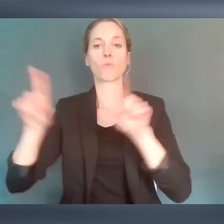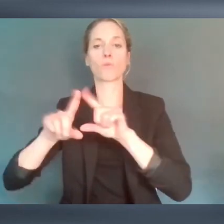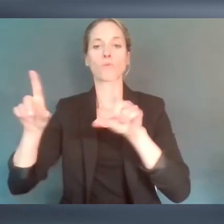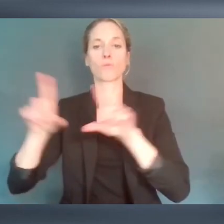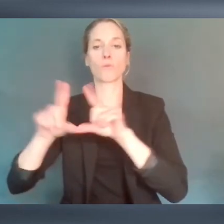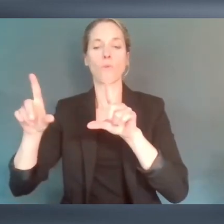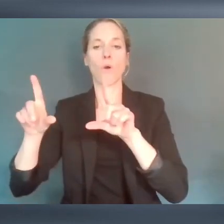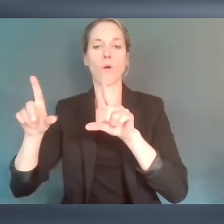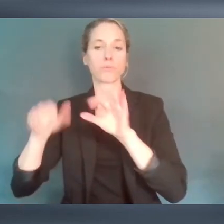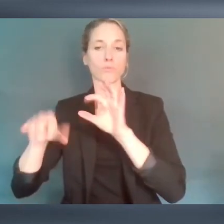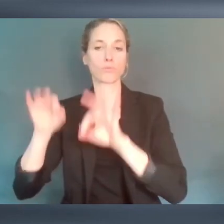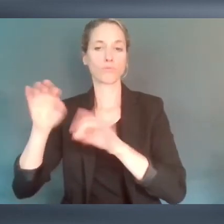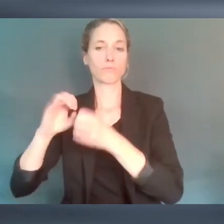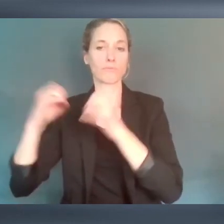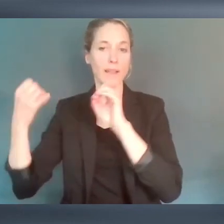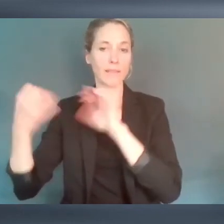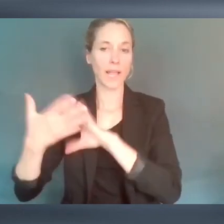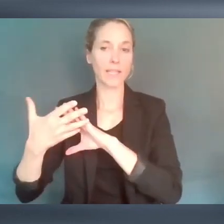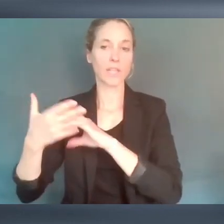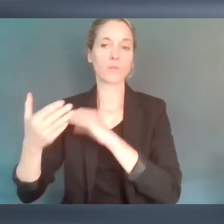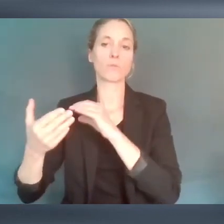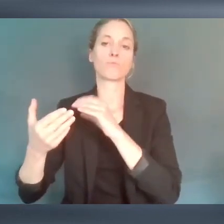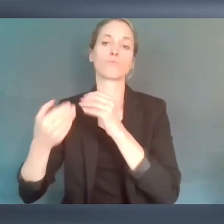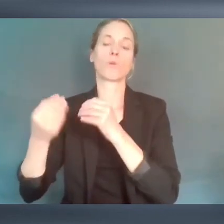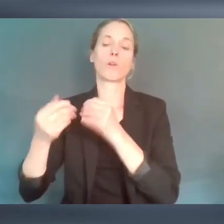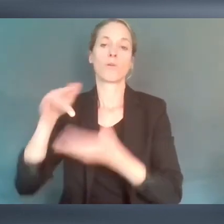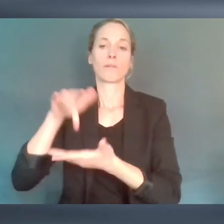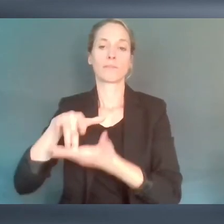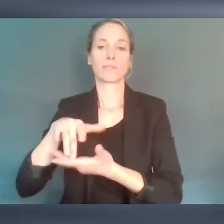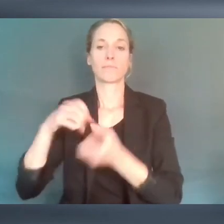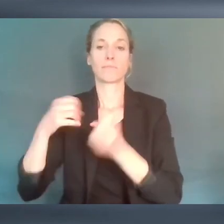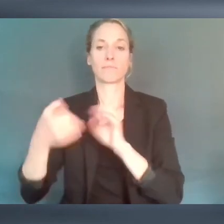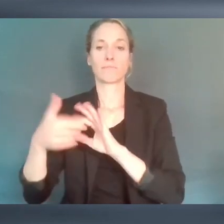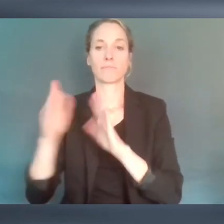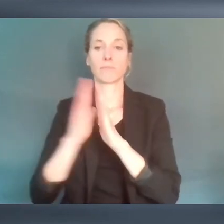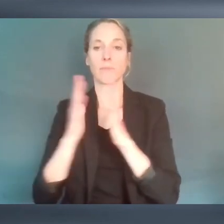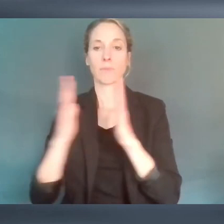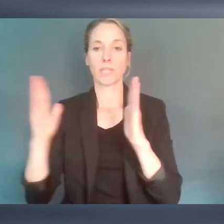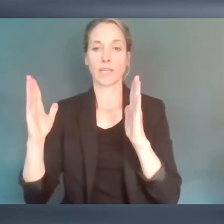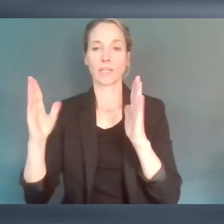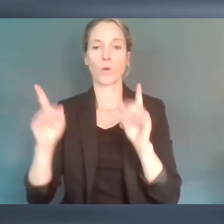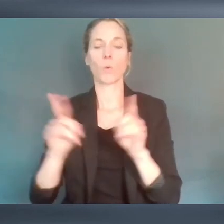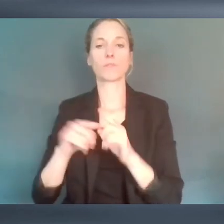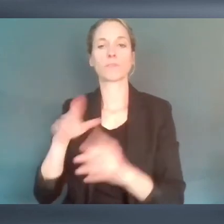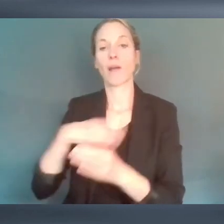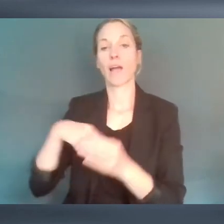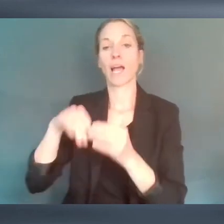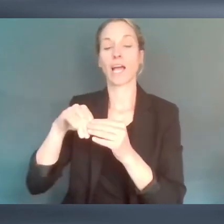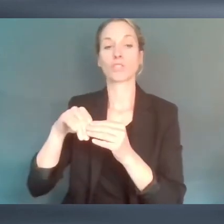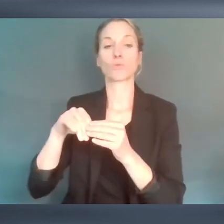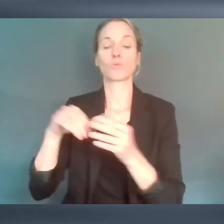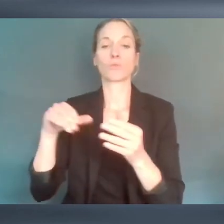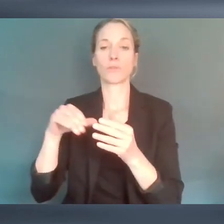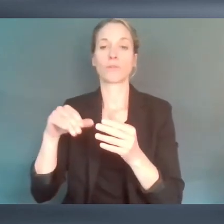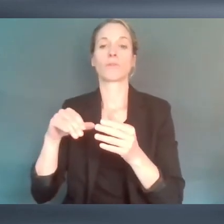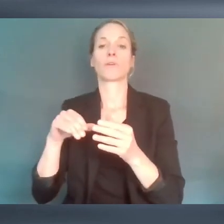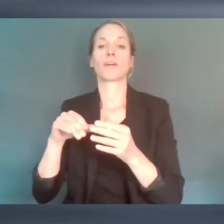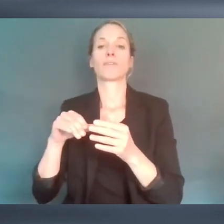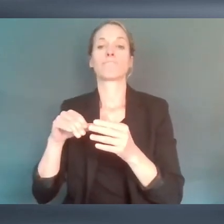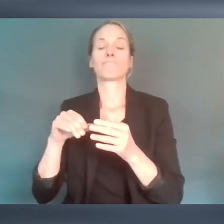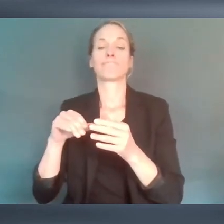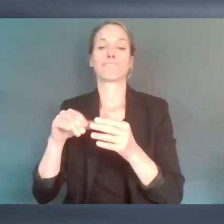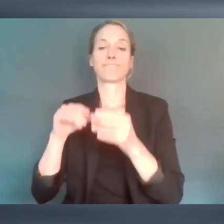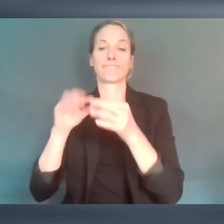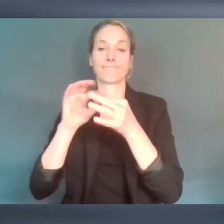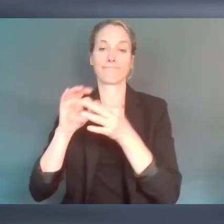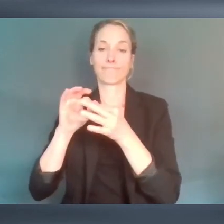sinon à travers les sites web de bibliothèques. Et vous aurez aussi mes coordonnées. Je suis malheureusement à ce stade pas encore complètement certain